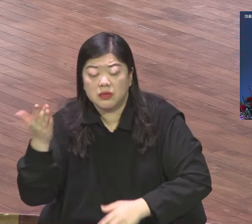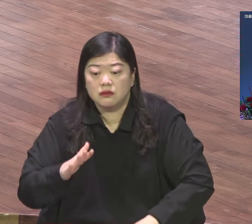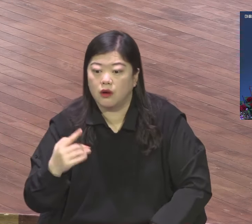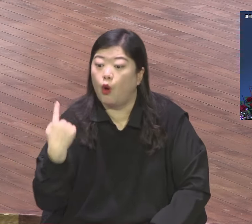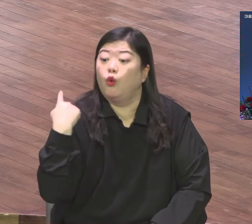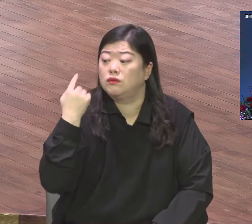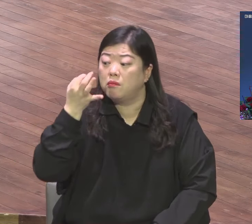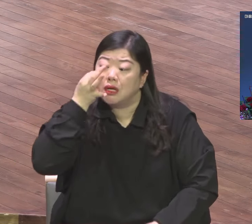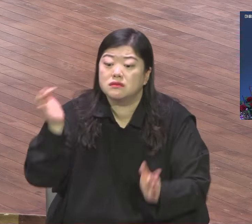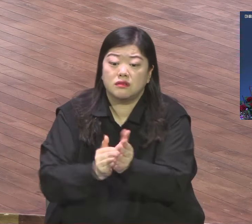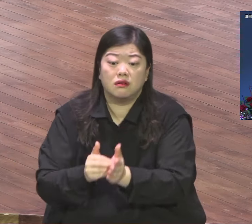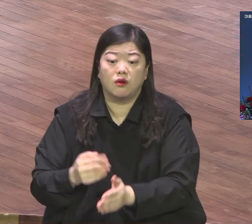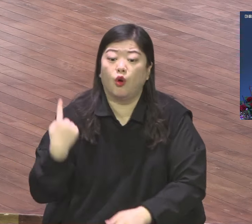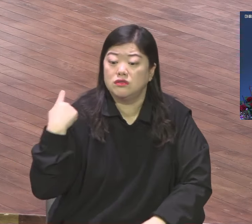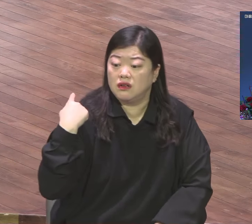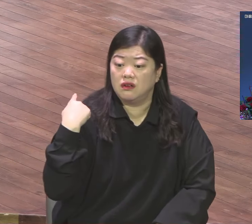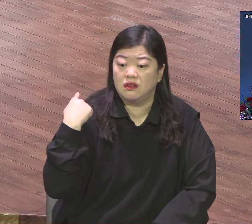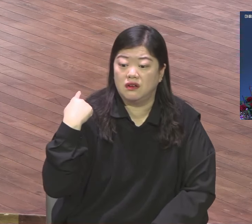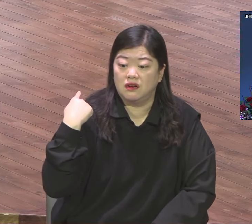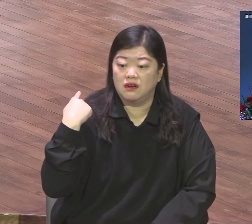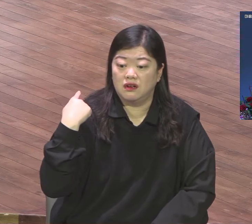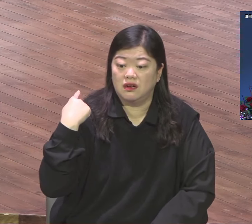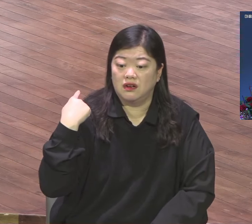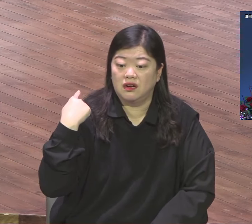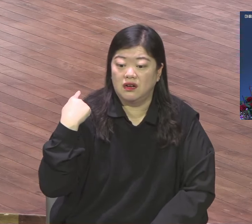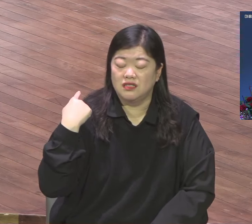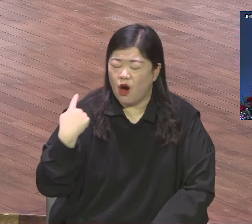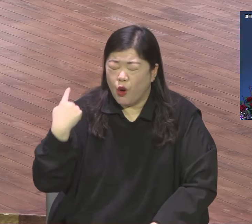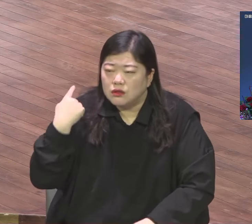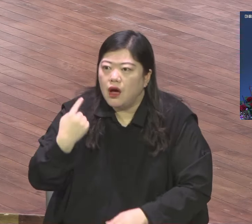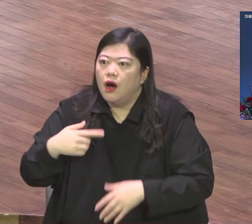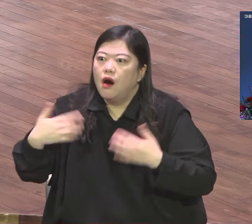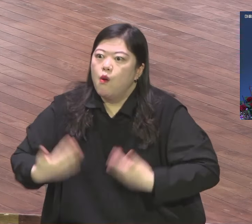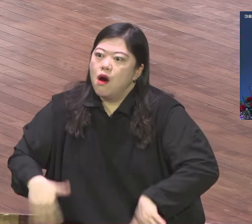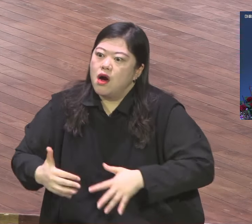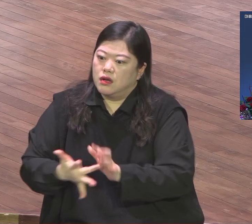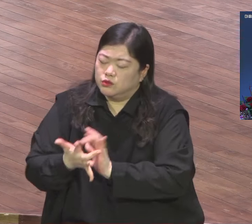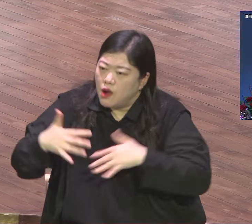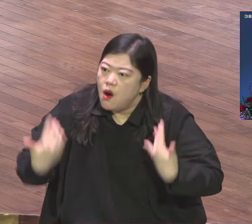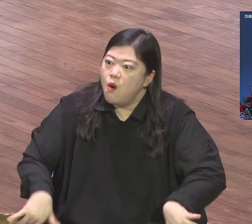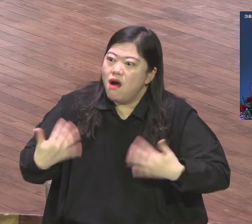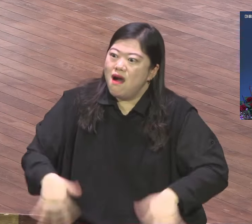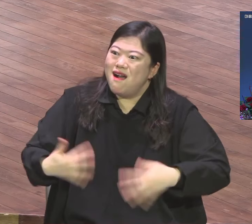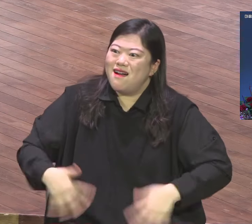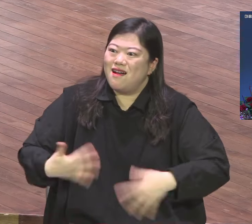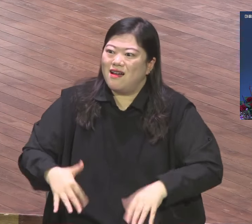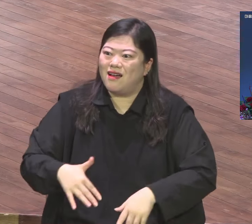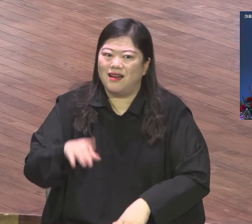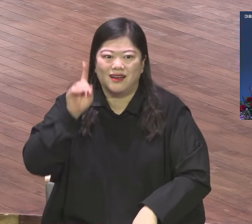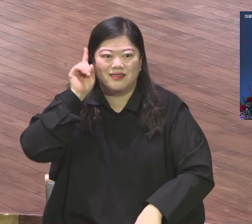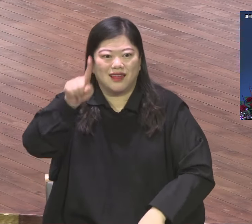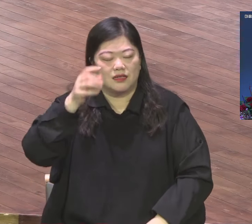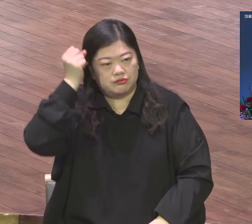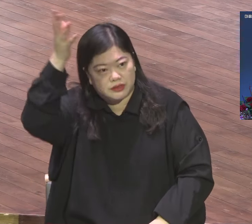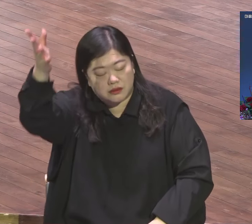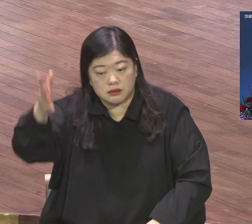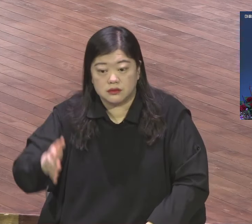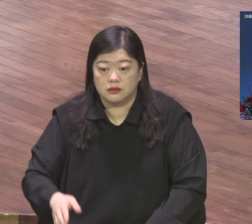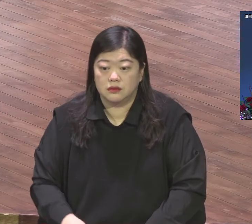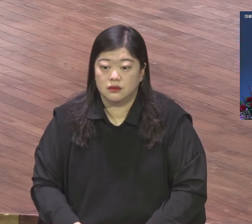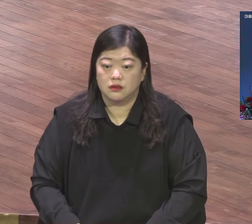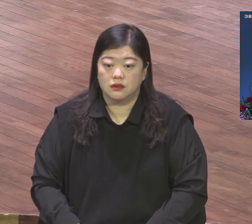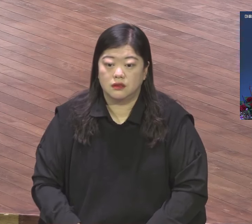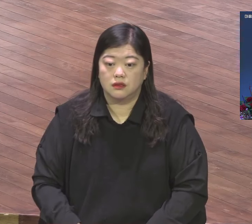하루가 지나자 감각이 둔해졌어요. 무감각. 문제와 사건 앞에 그러면 어떻게